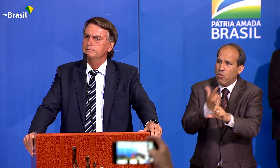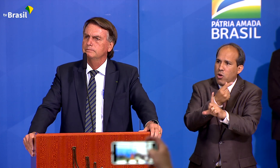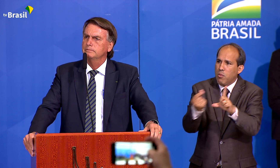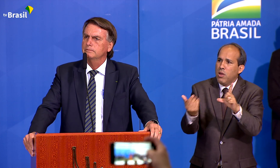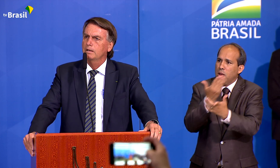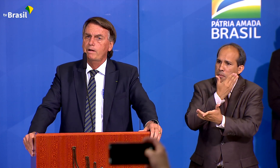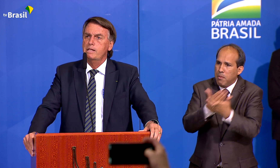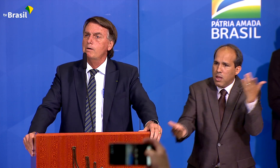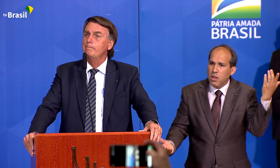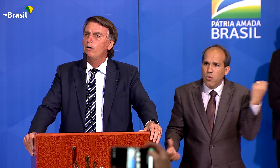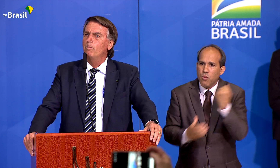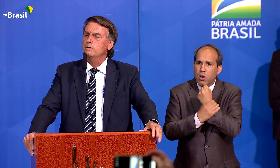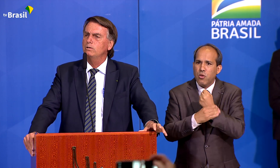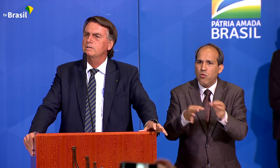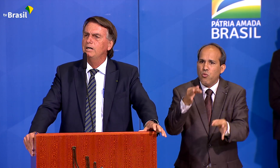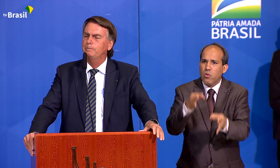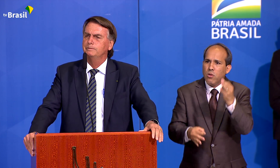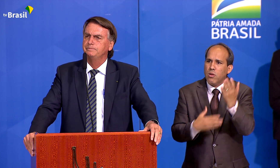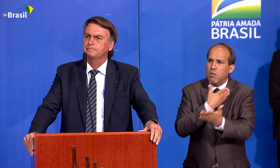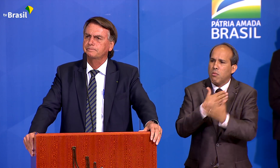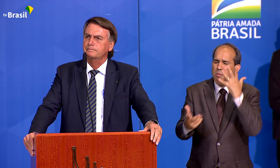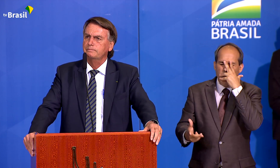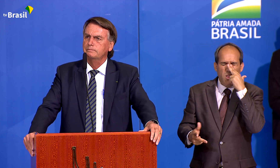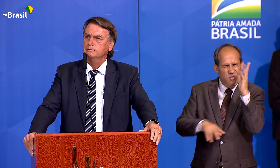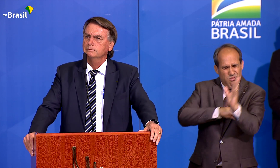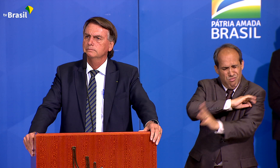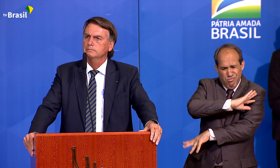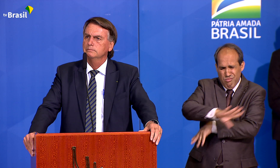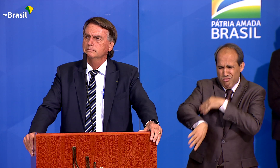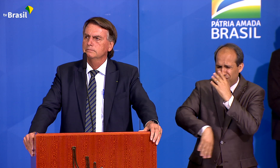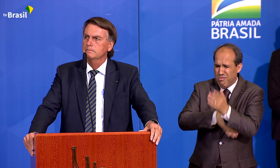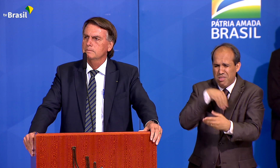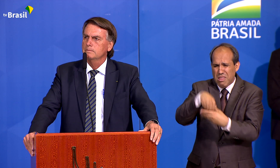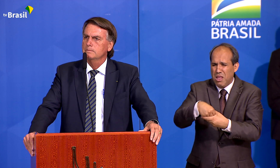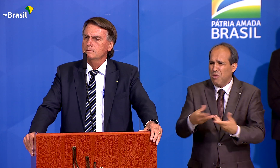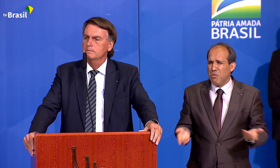alimentar vai ser uma balbúrdia no campo